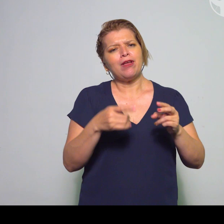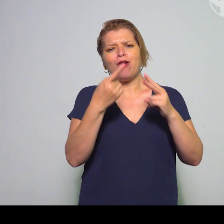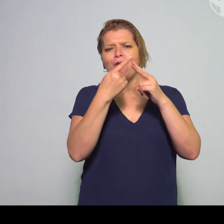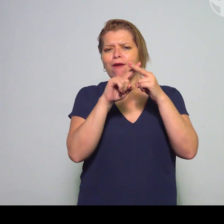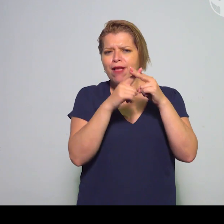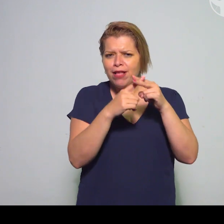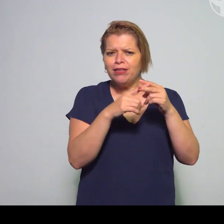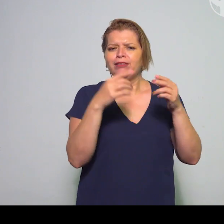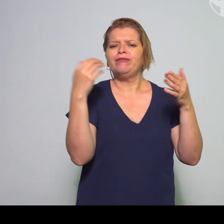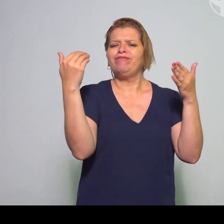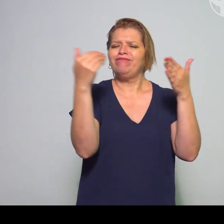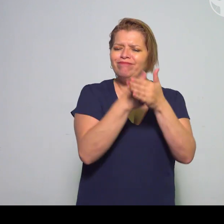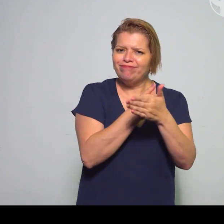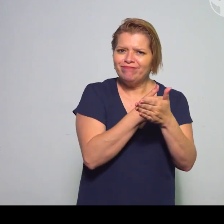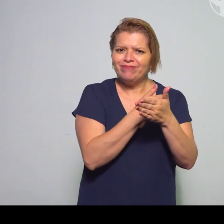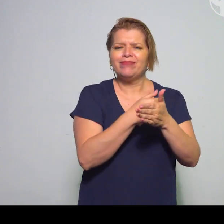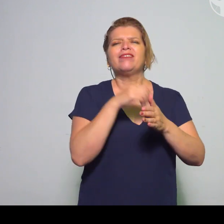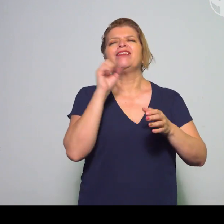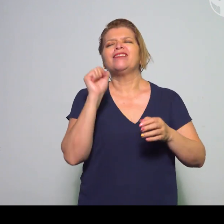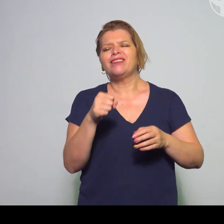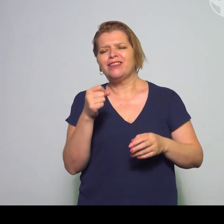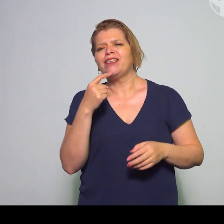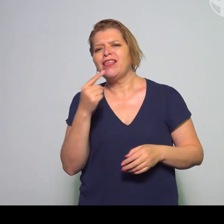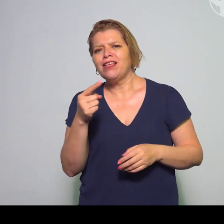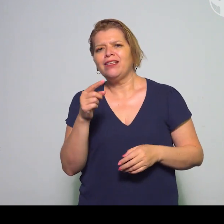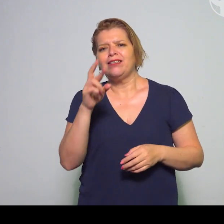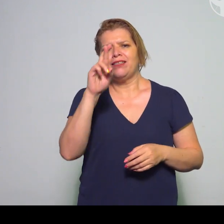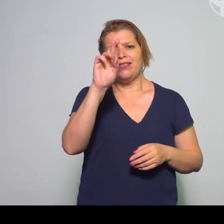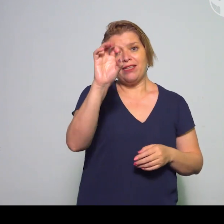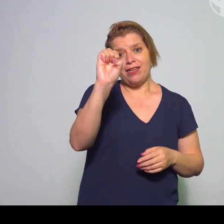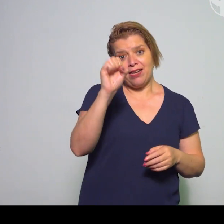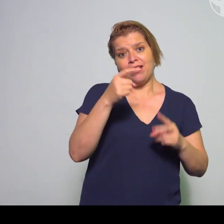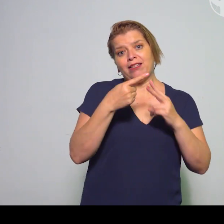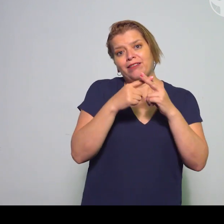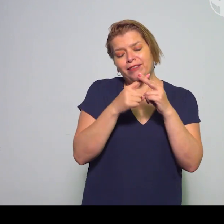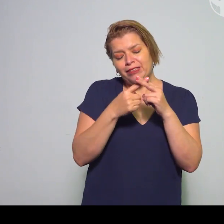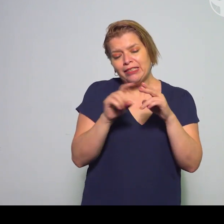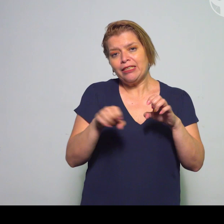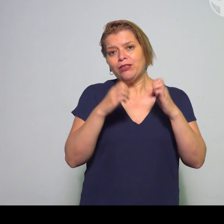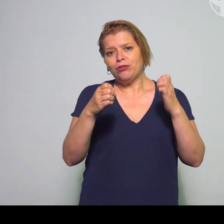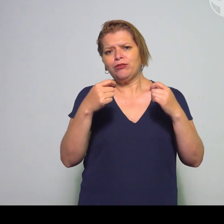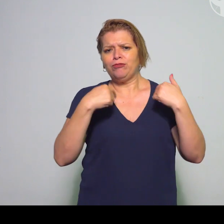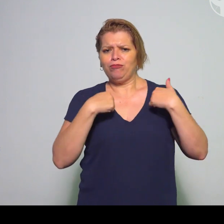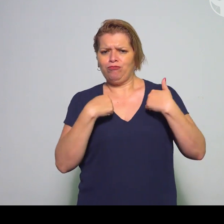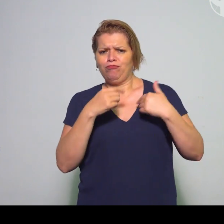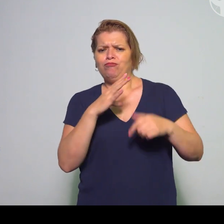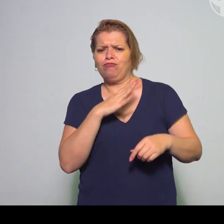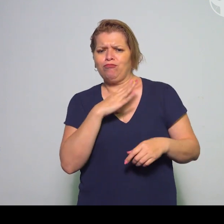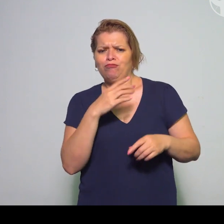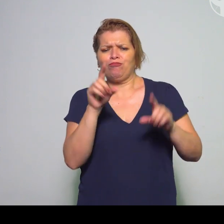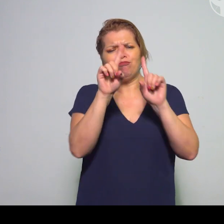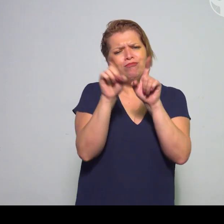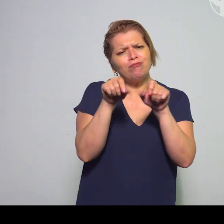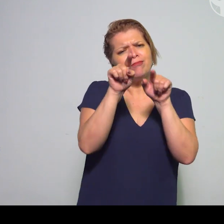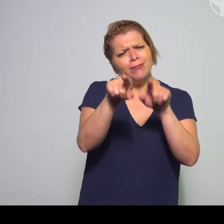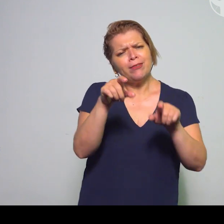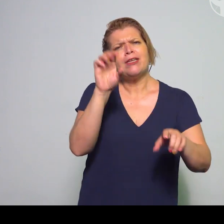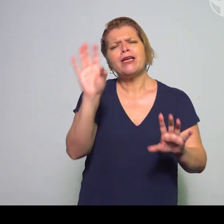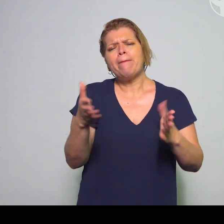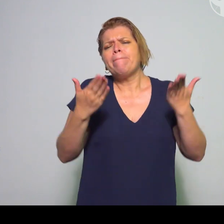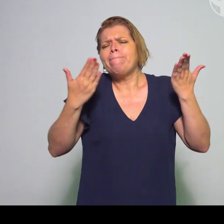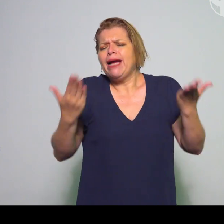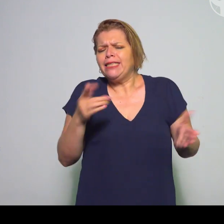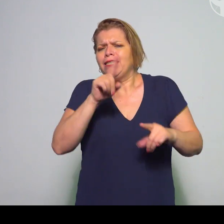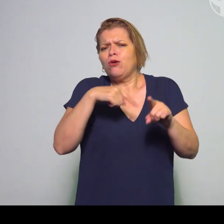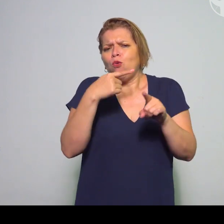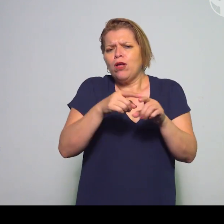veces funciona lo del reinicio. Reinícielo y le garantizo que funciona, diría Ricky la semana pasada. Pero yo les tengo una pregunta.